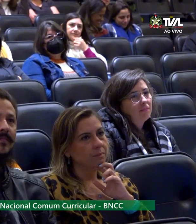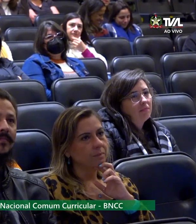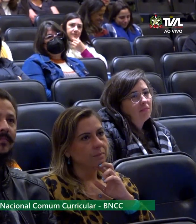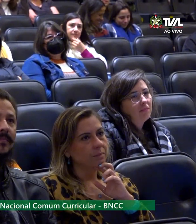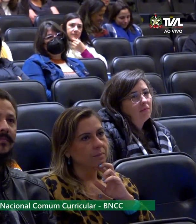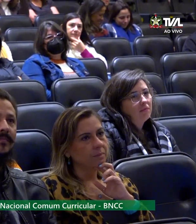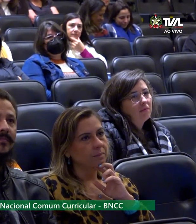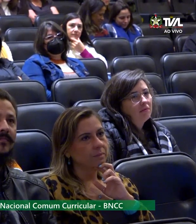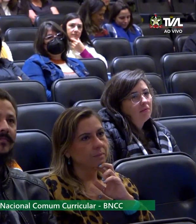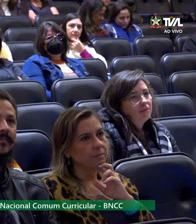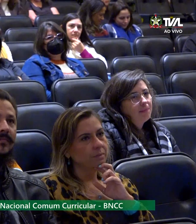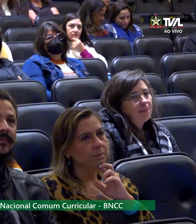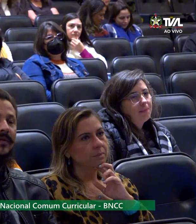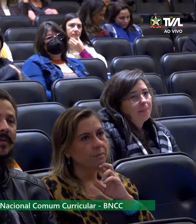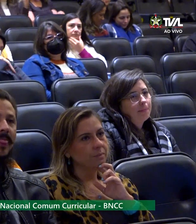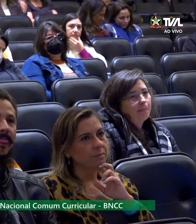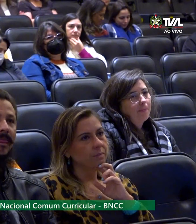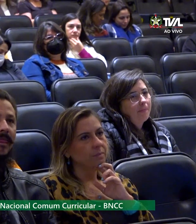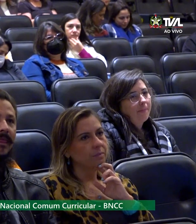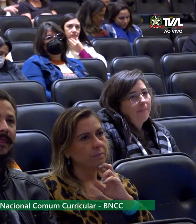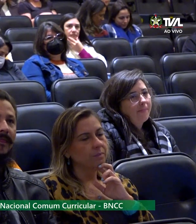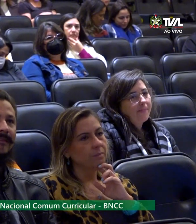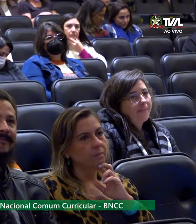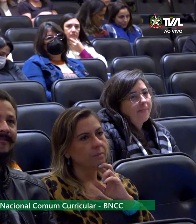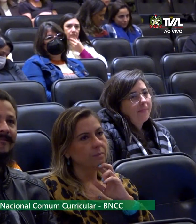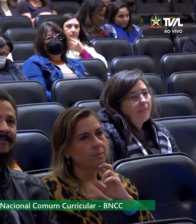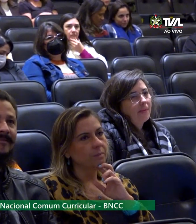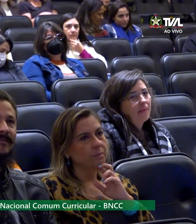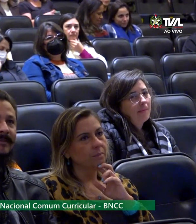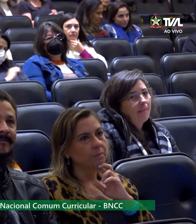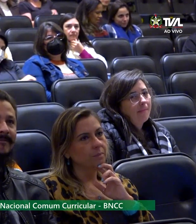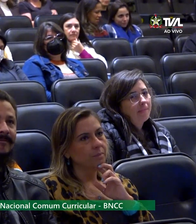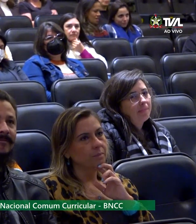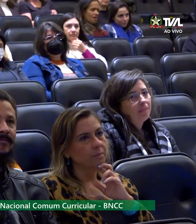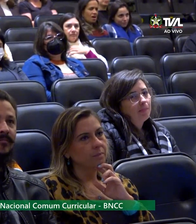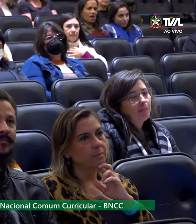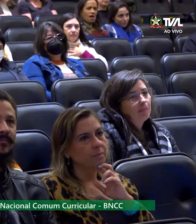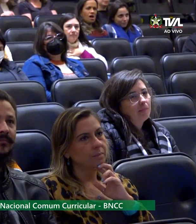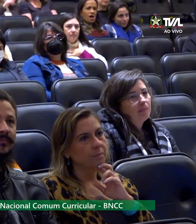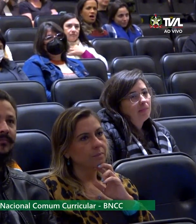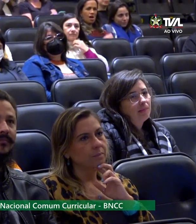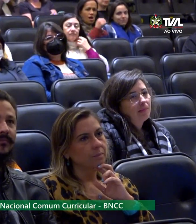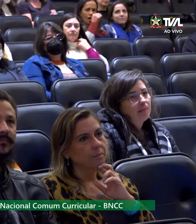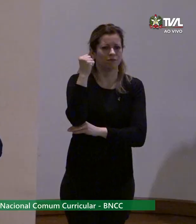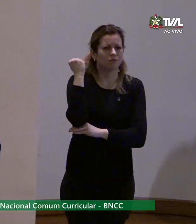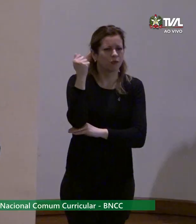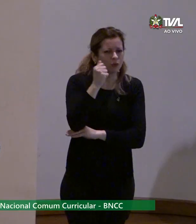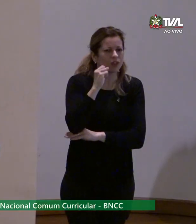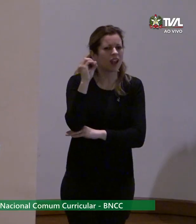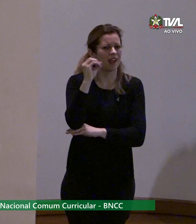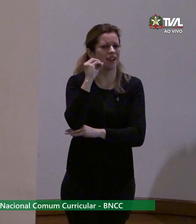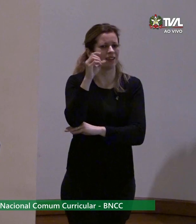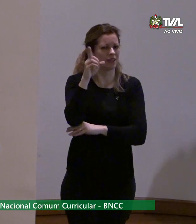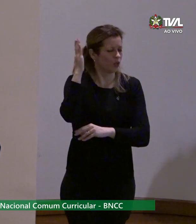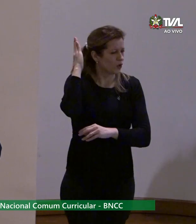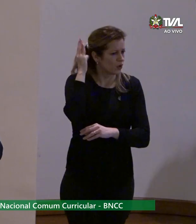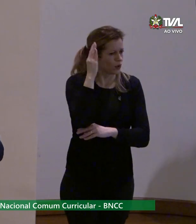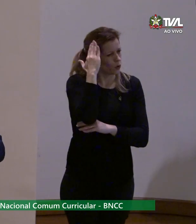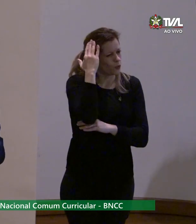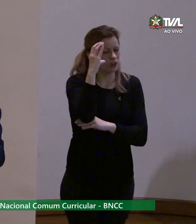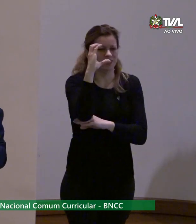criamos um grupo de secretários municipais eu Porto Alegre Curitiba São Paulo Rio de Janeiro